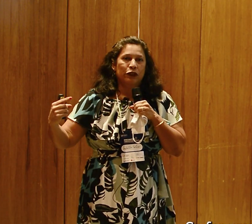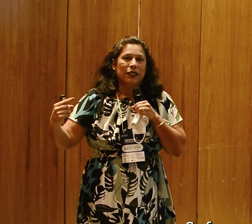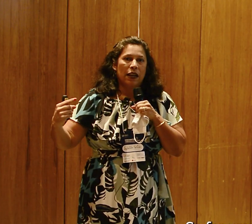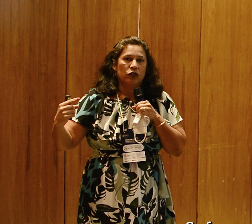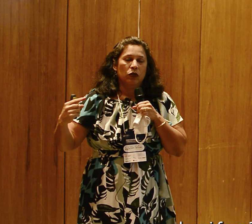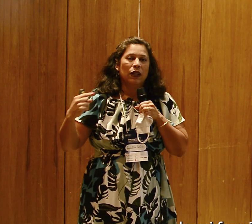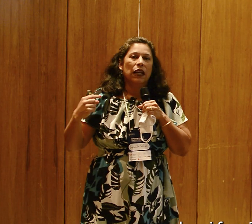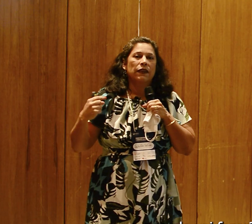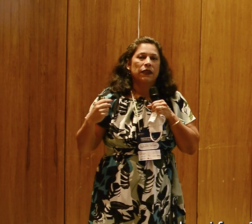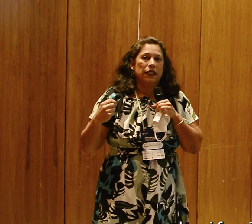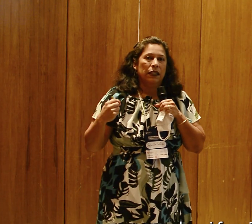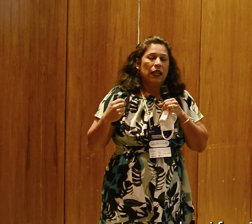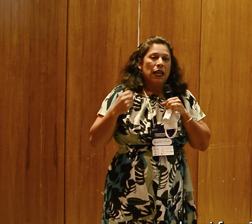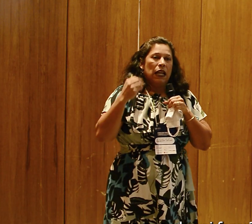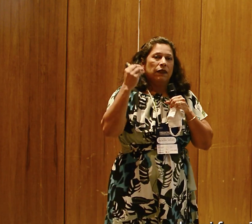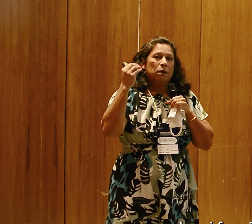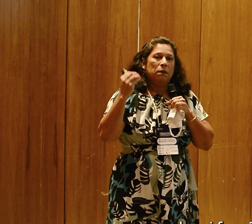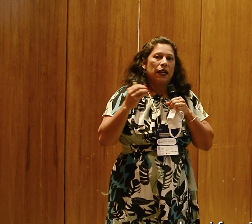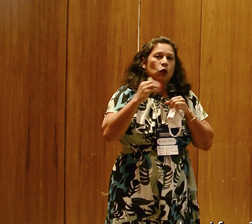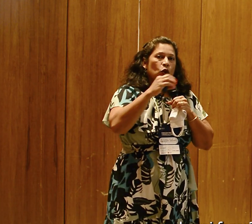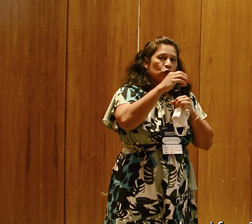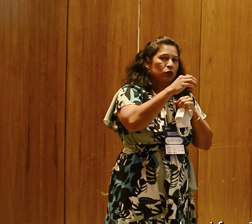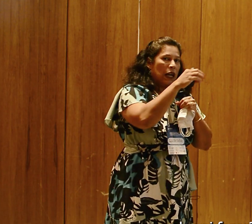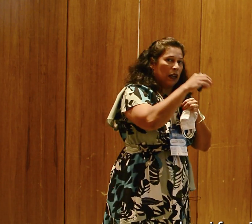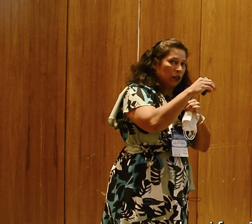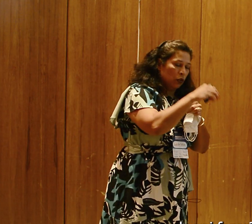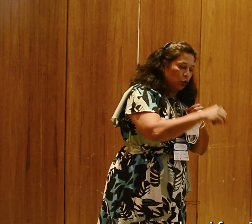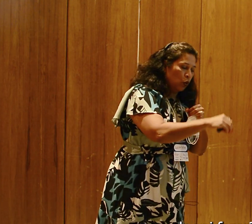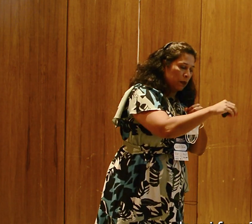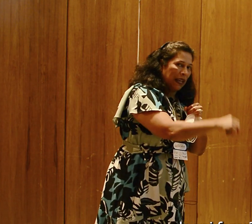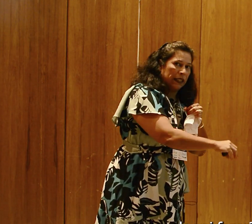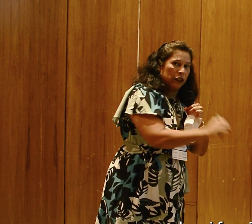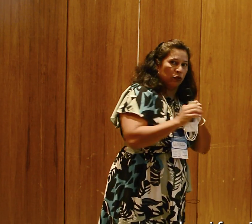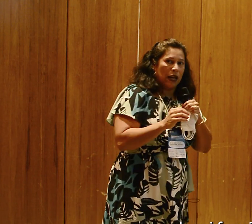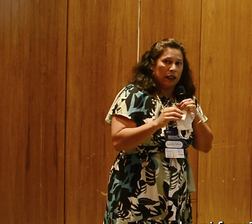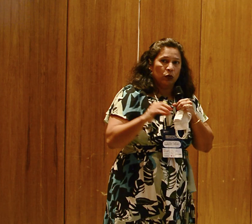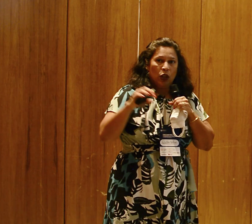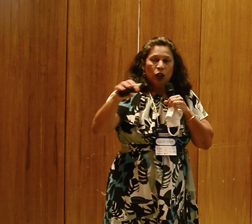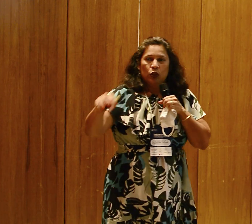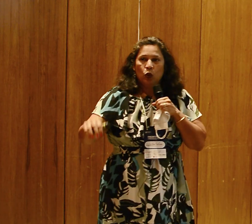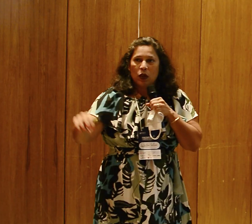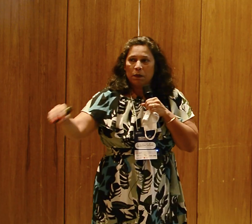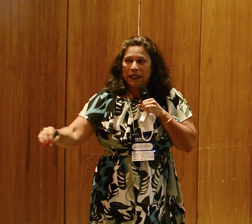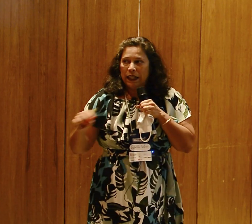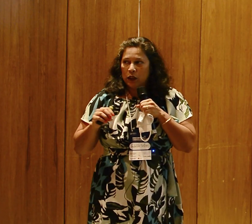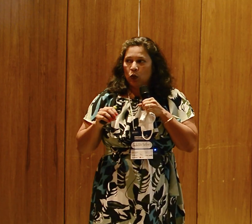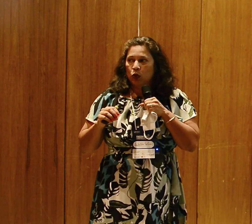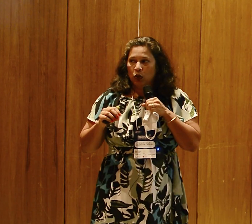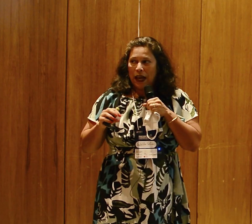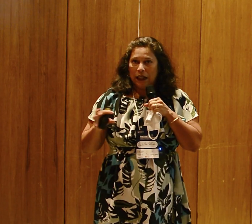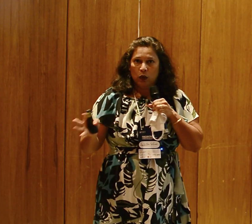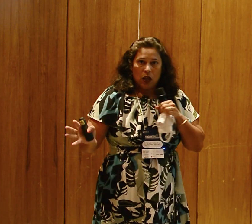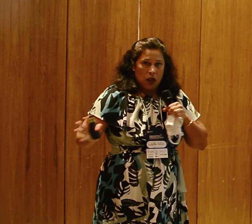de aprendizagem, o que ela vai fazer? Ela vai primeiro juntar 2 pedrinhas de um lado, 2 pedrinhas